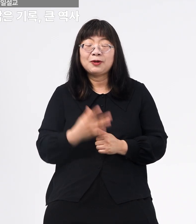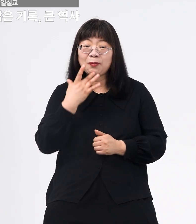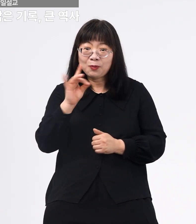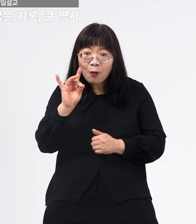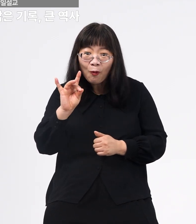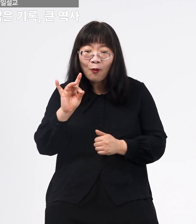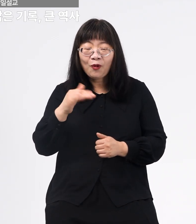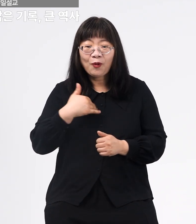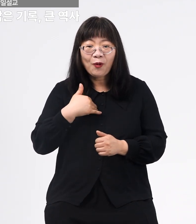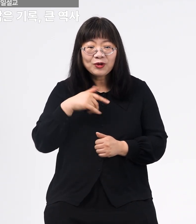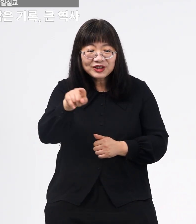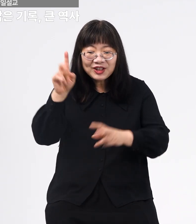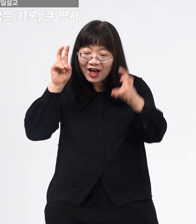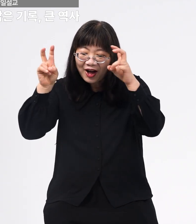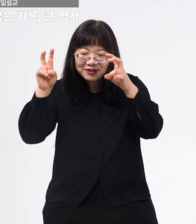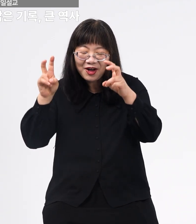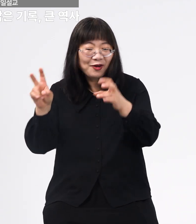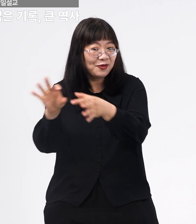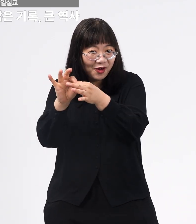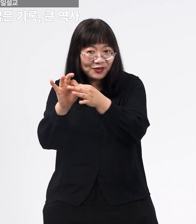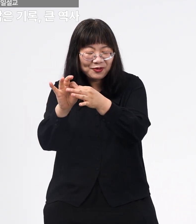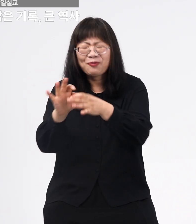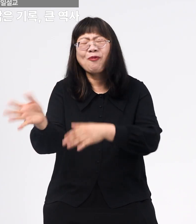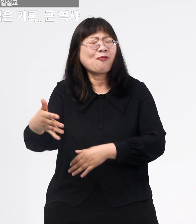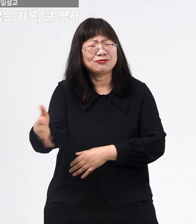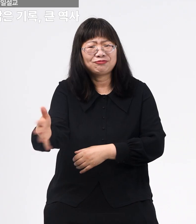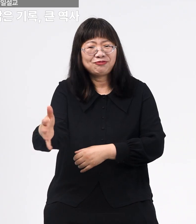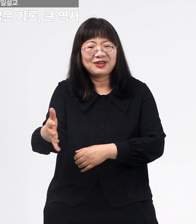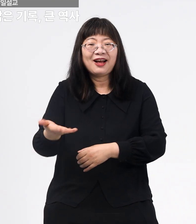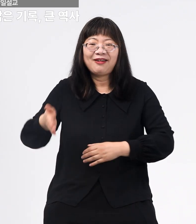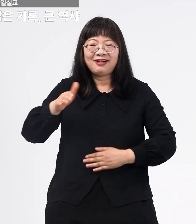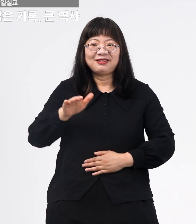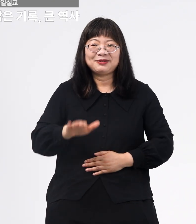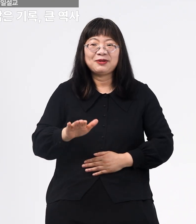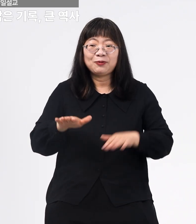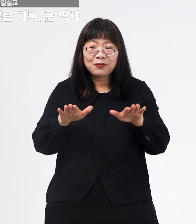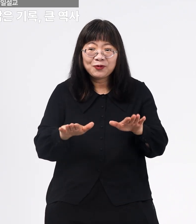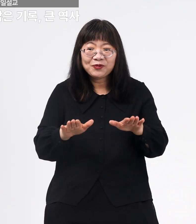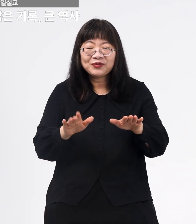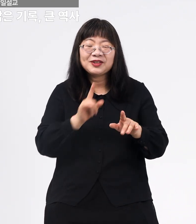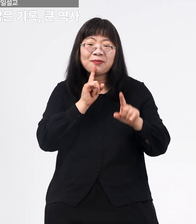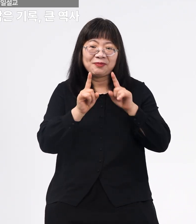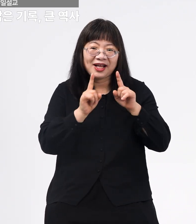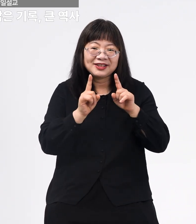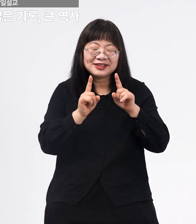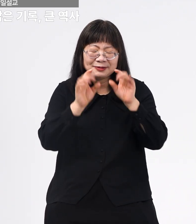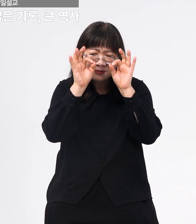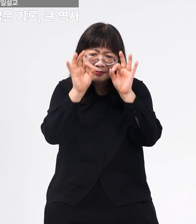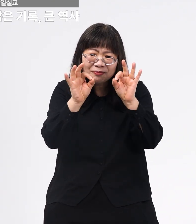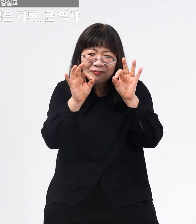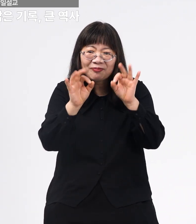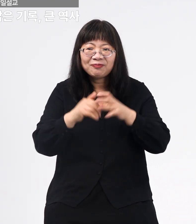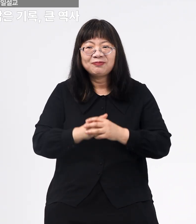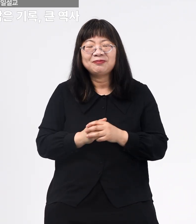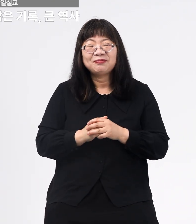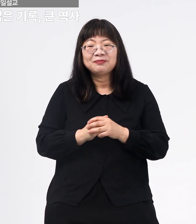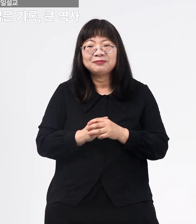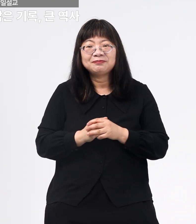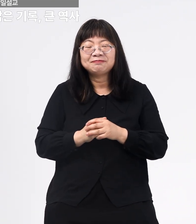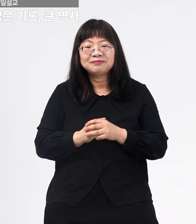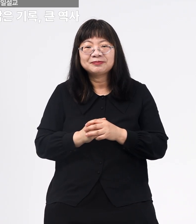물론 저는 그 회사하고 아무 상관이 없어요. 그렇지만 오늘 이 말씀 속에